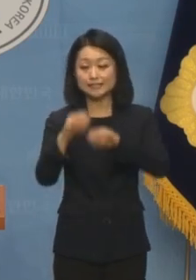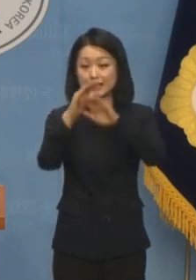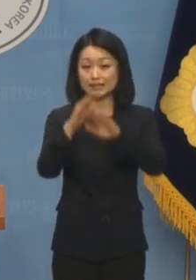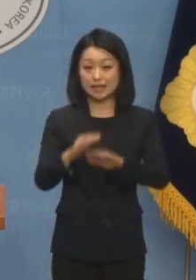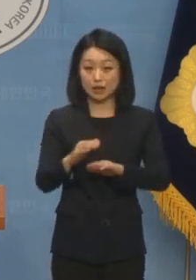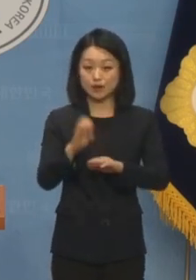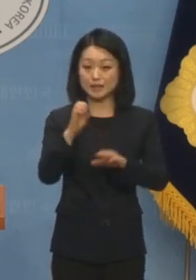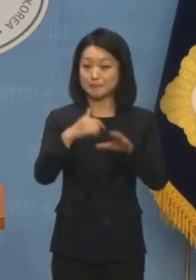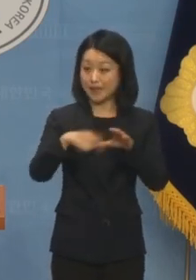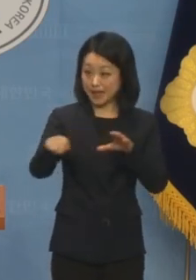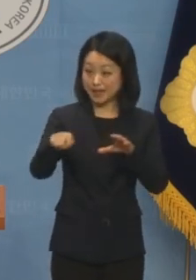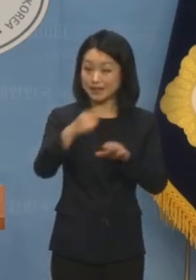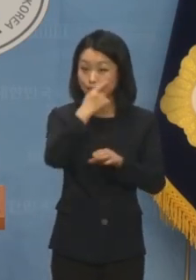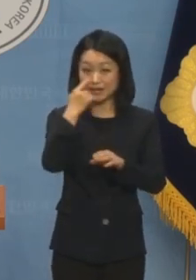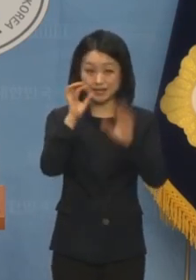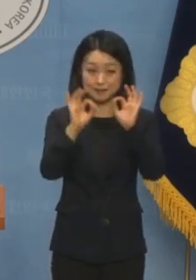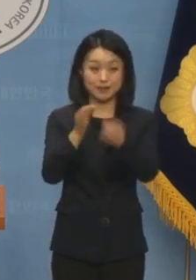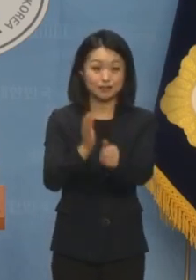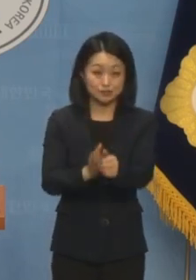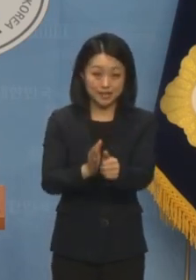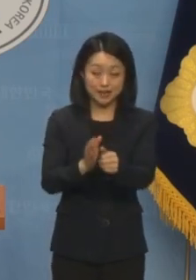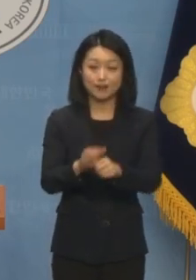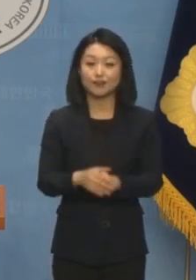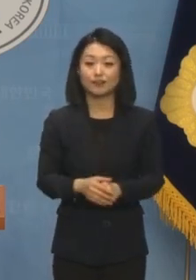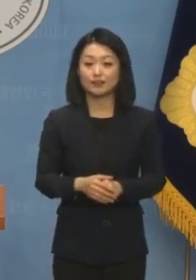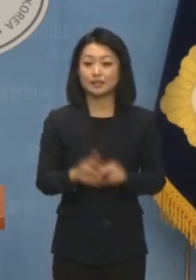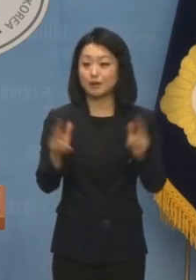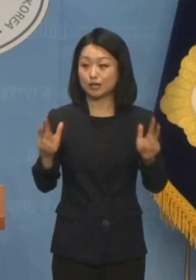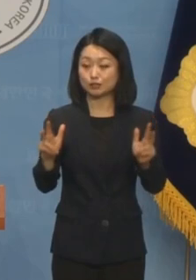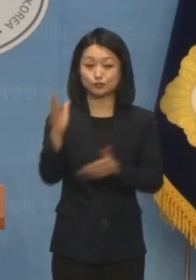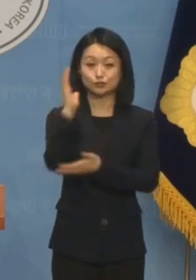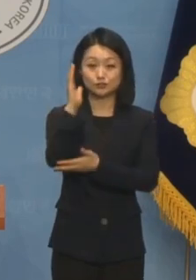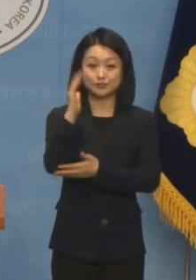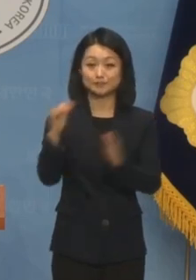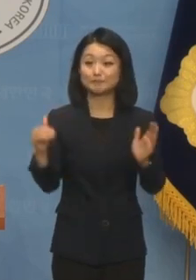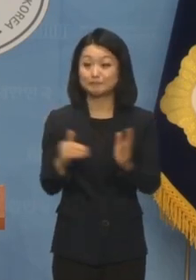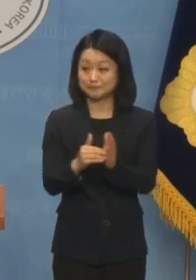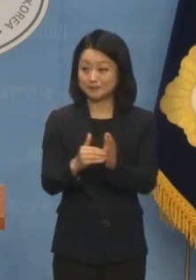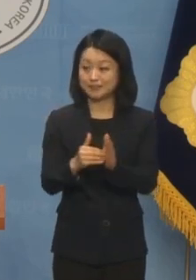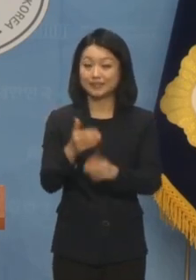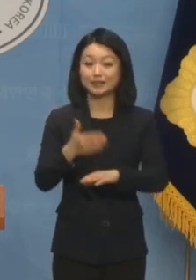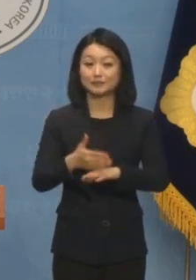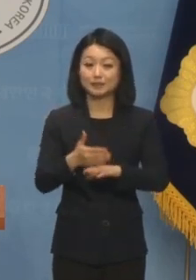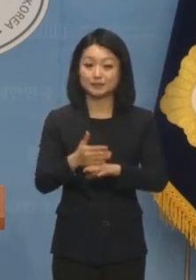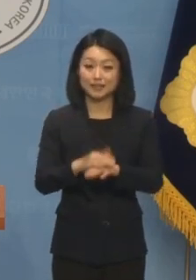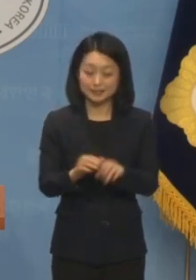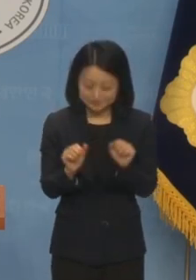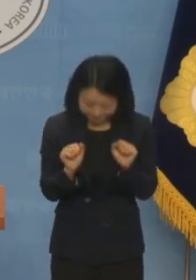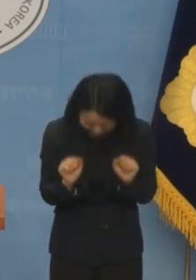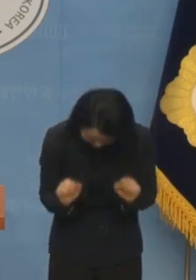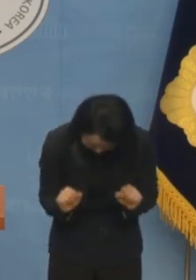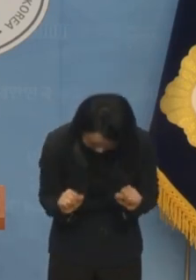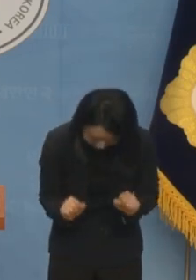이메일을 참고해 주시기 바랍니다 이상으로 이번 주 정리 브리핑을 마칩니다 감사합니다